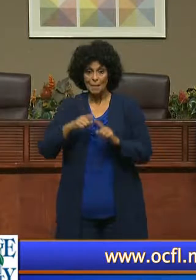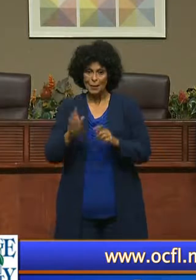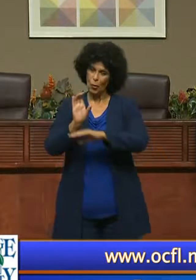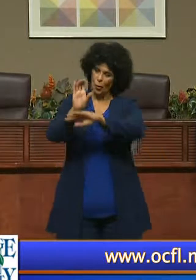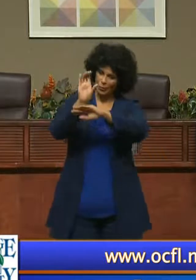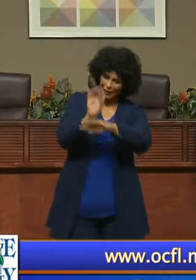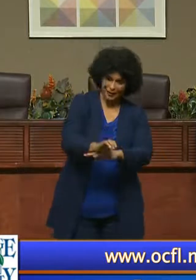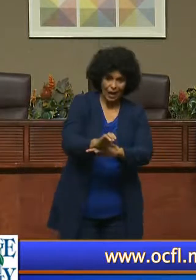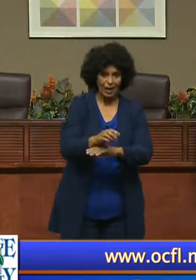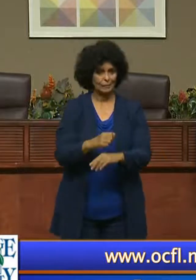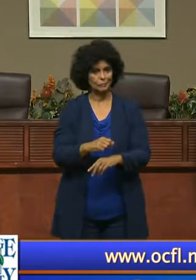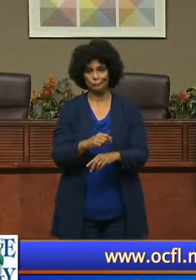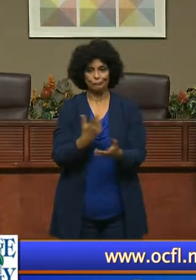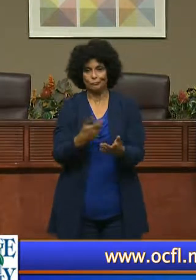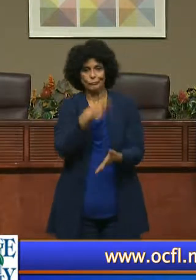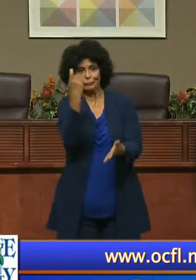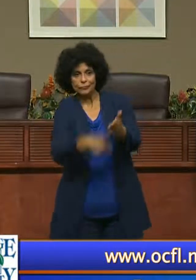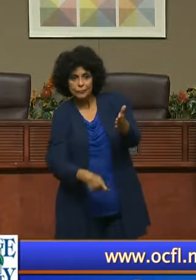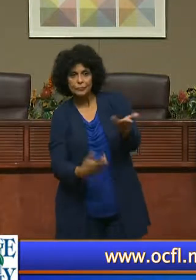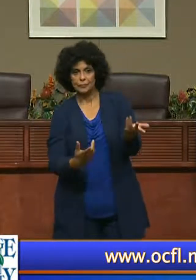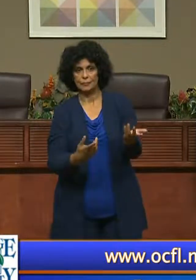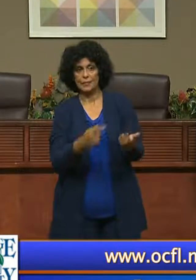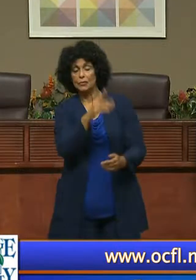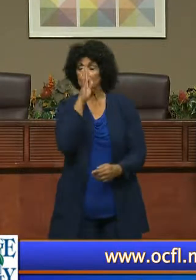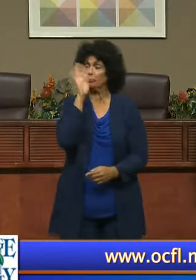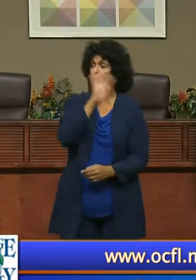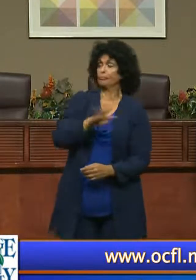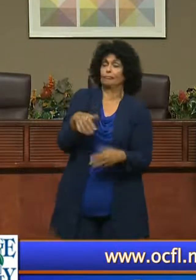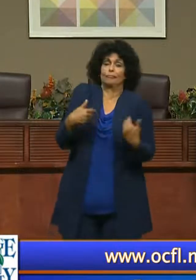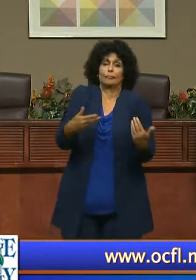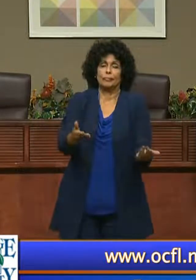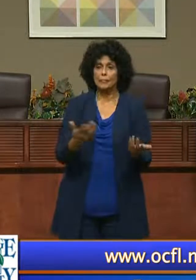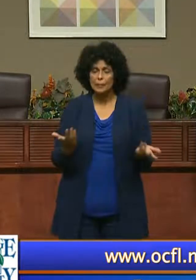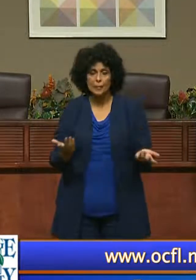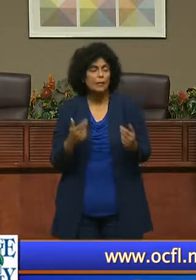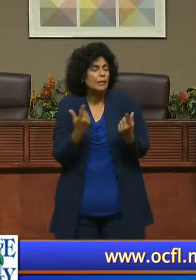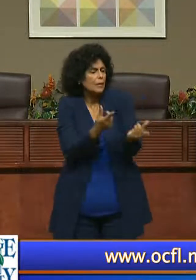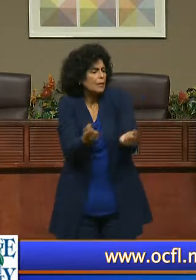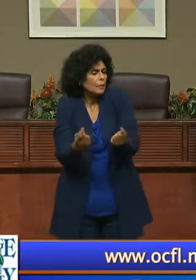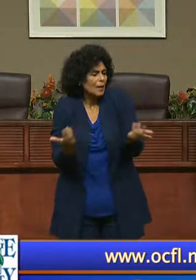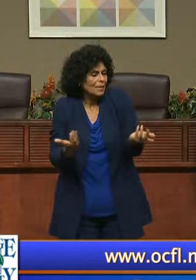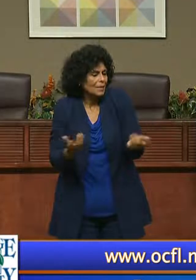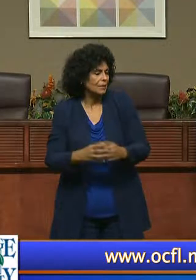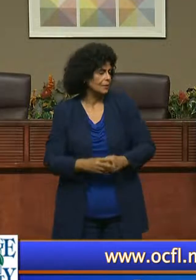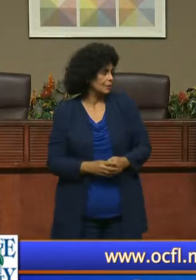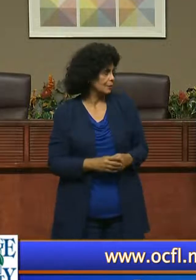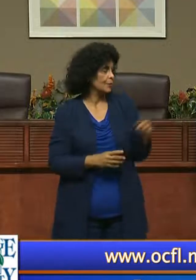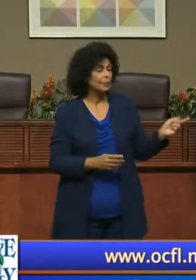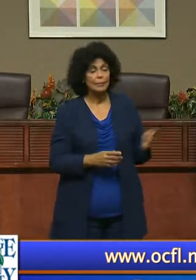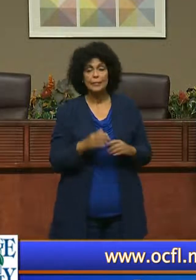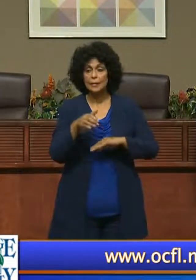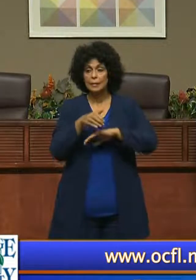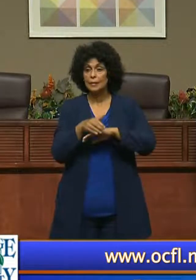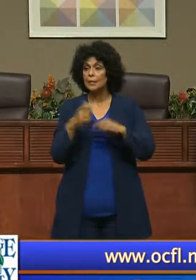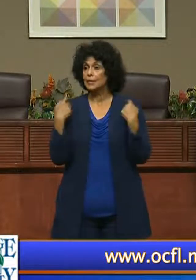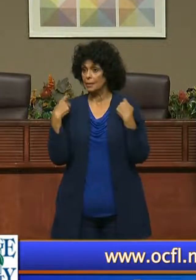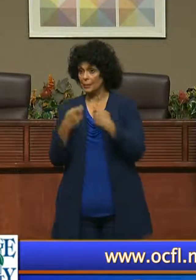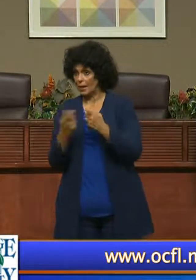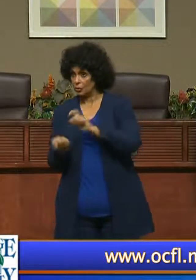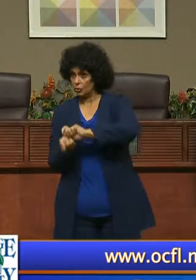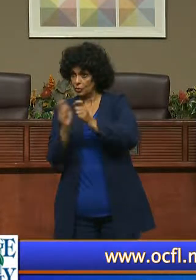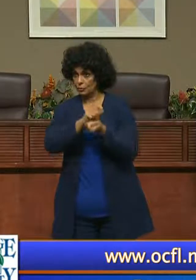se va a poner una multa. Entonces, ¿cómo vamos a lograr que en realidad las personas usen estas mascarillas? So the question in Spanish